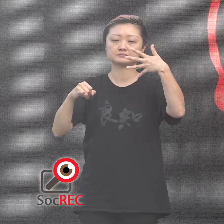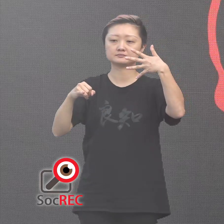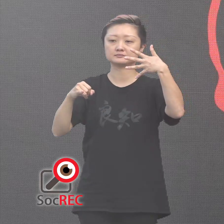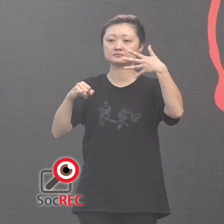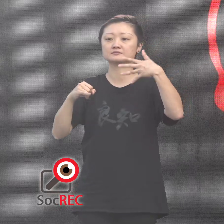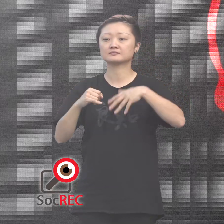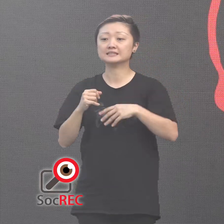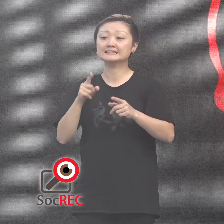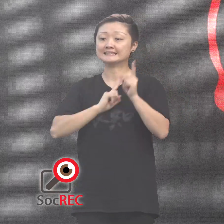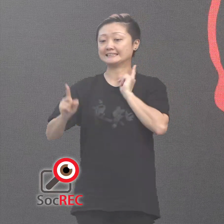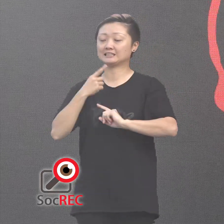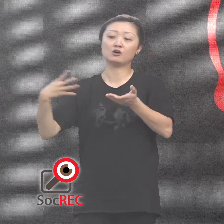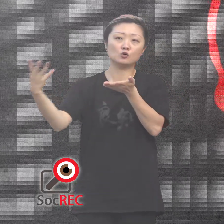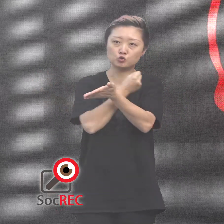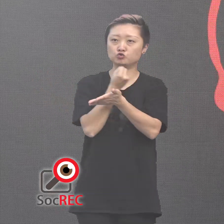Fight for freedom！